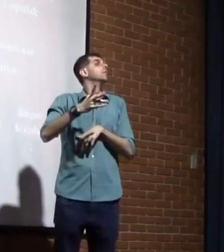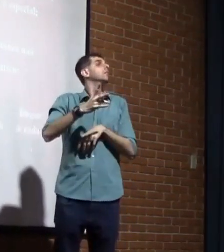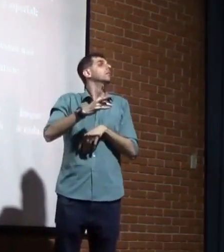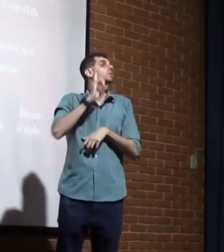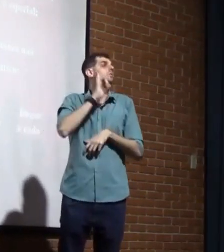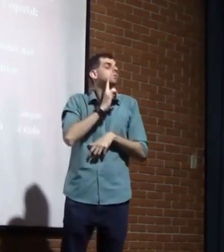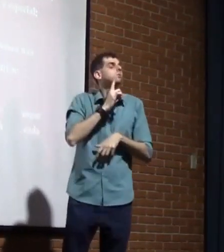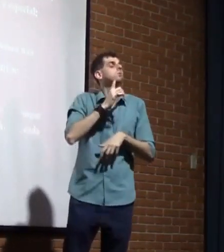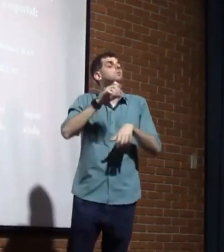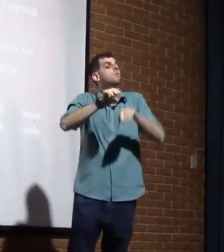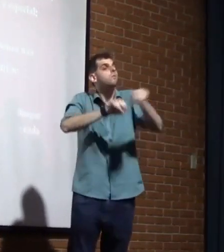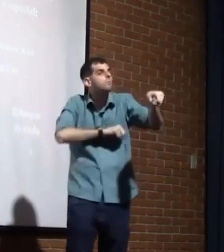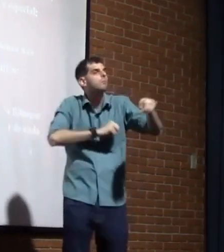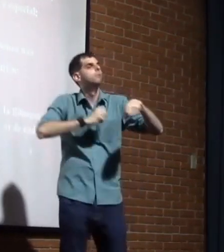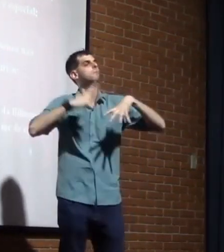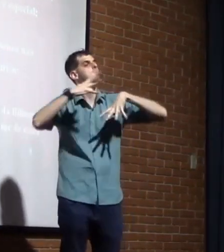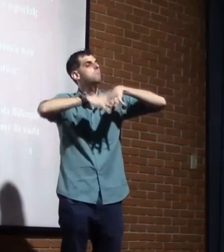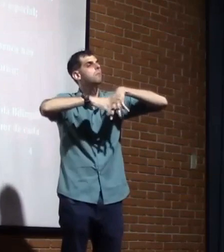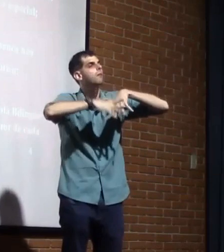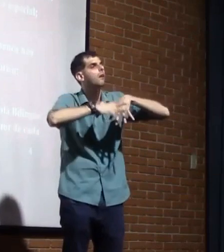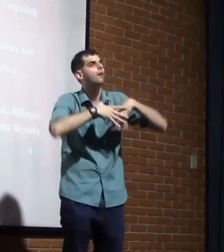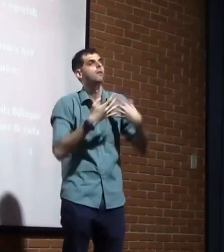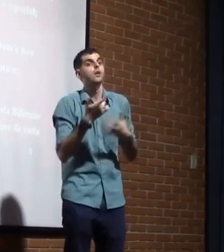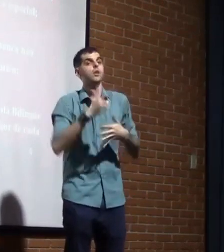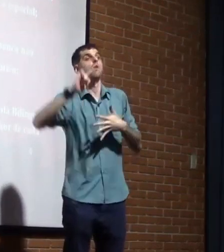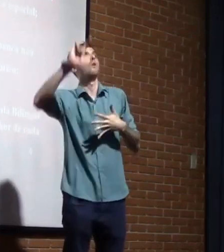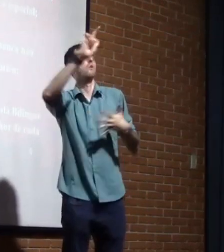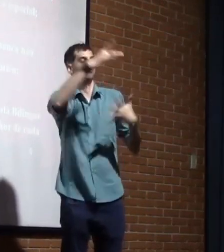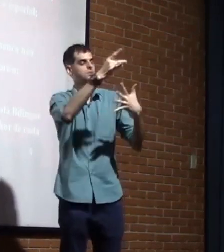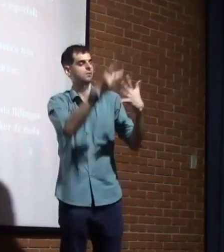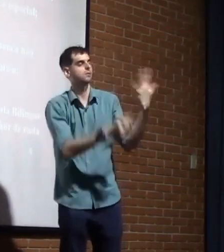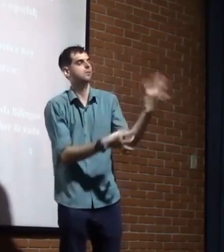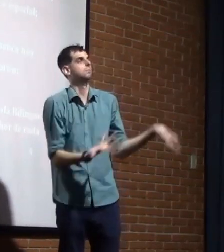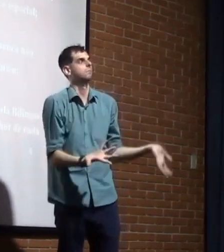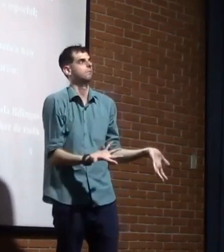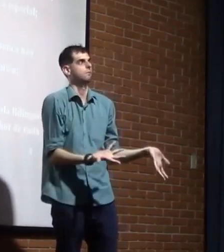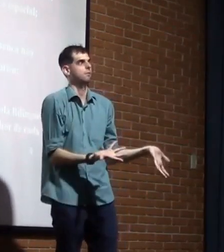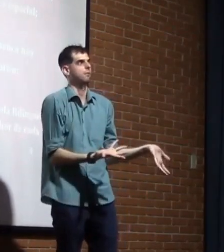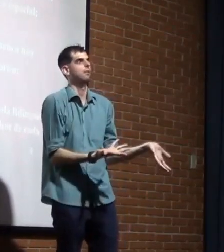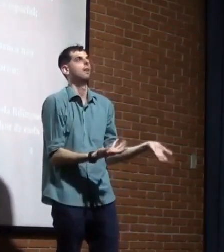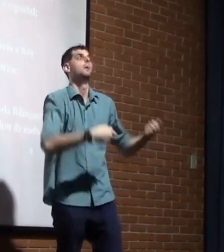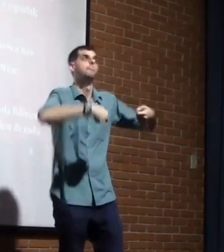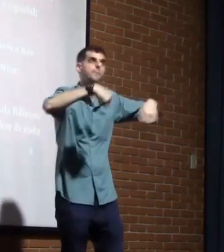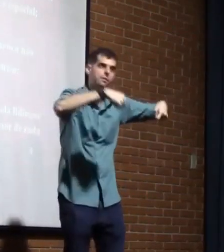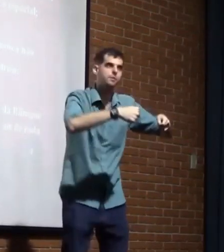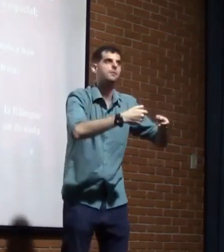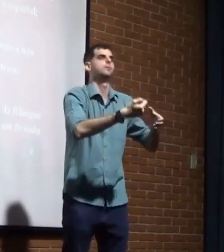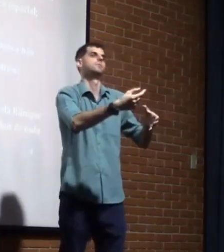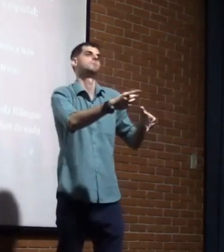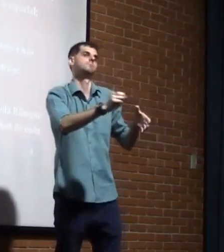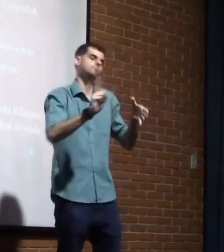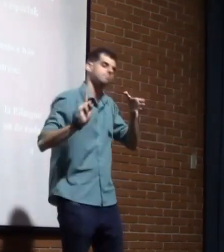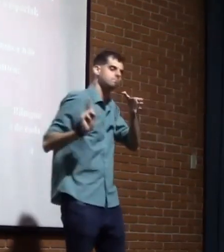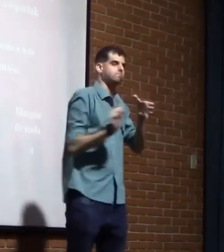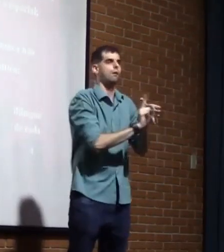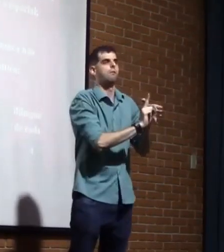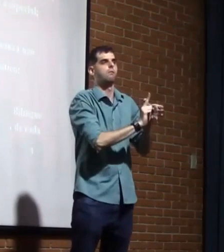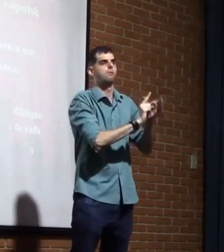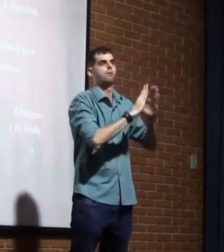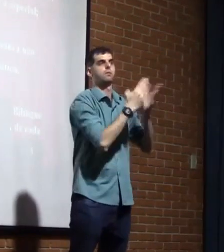sabe? Existem surdos formados em geografia, surdos formados em outras disciplinas, não necessariamente na disciplina de português. Então,